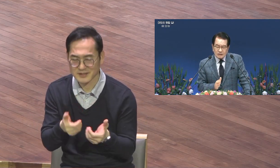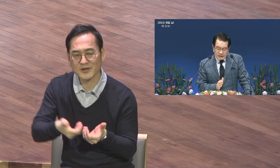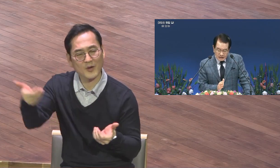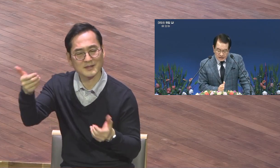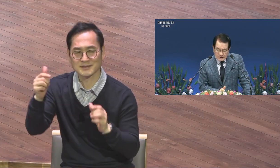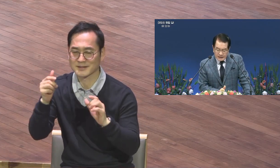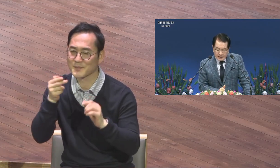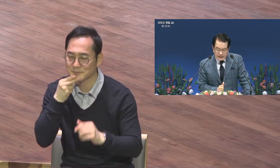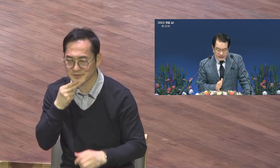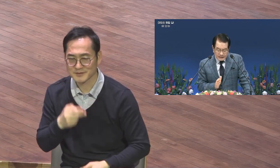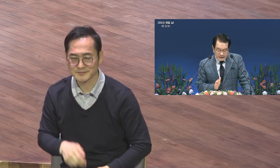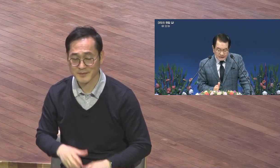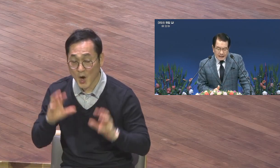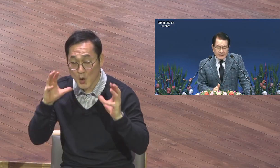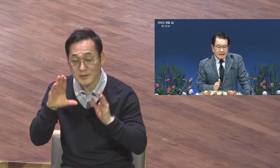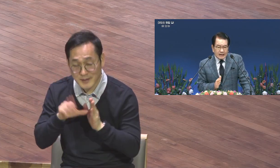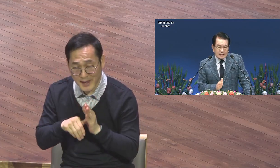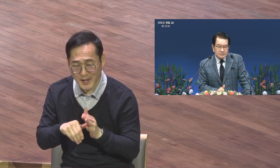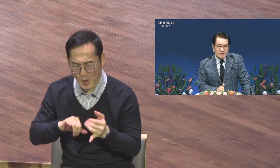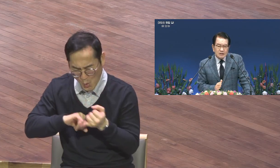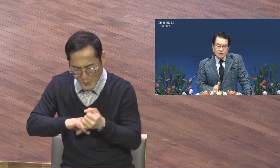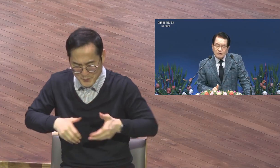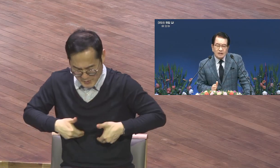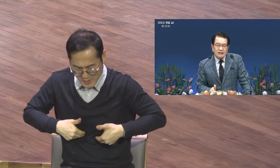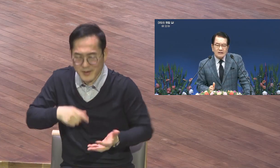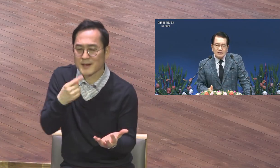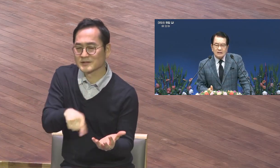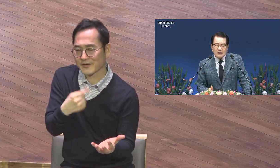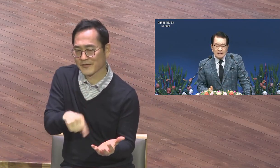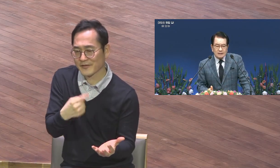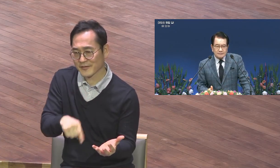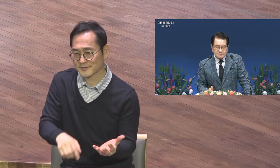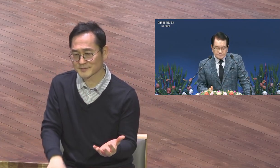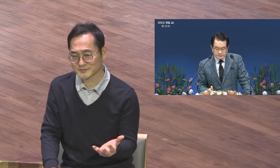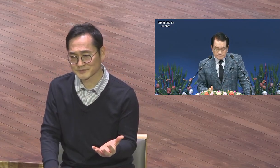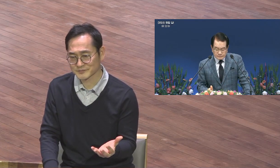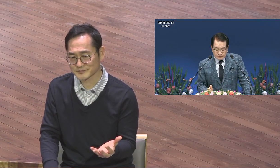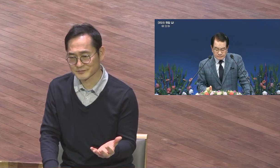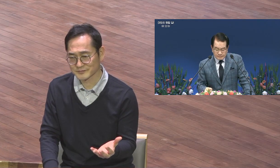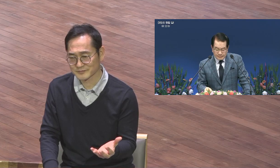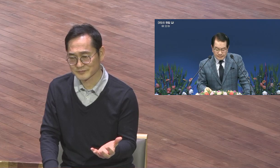늙어도 어릴 때 아이에게 가르치면 늙어도 떠나지 않는다.